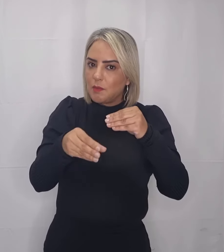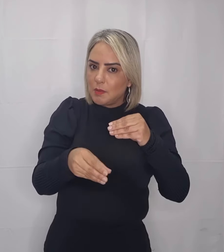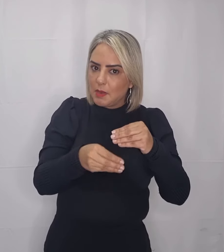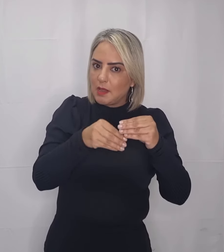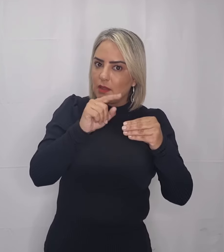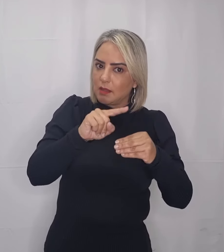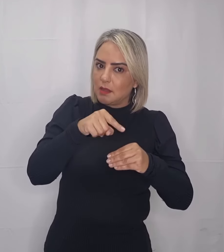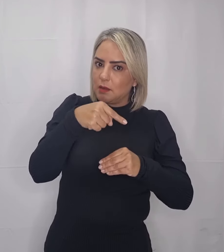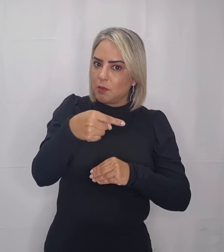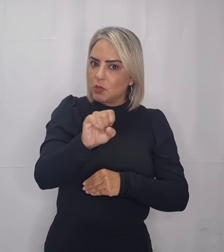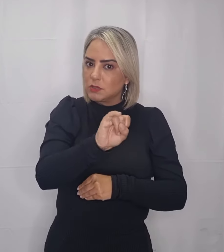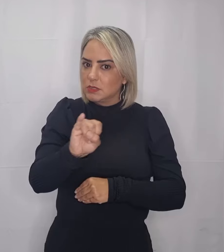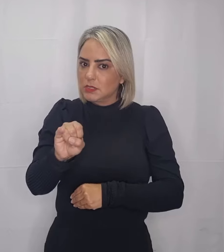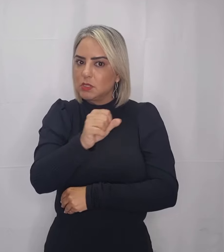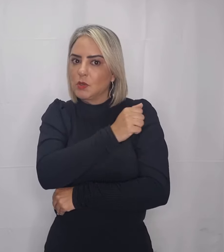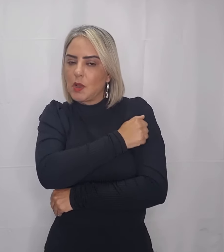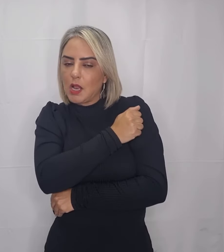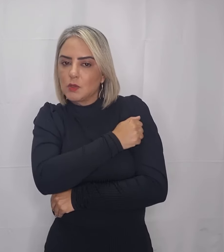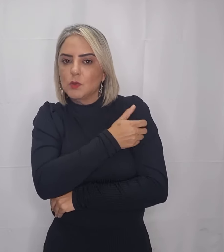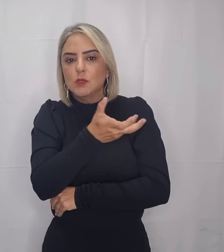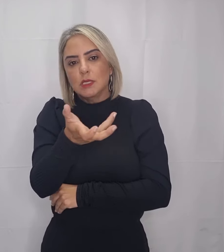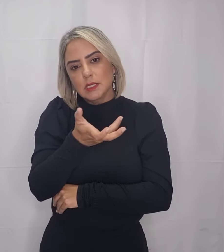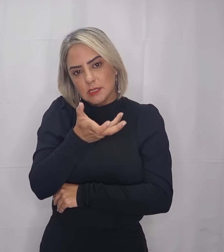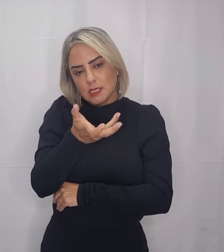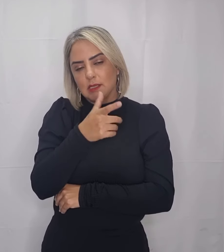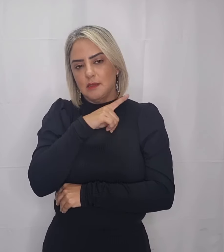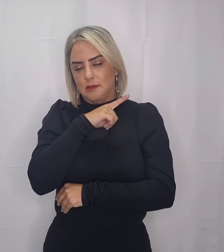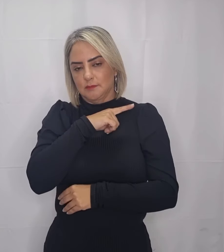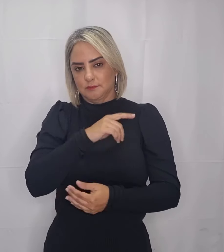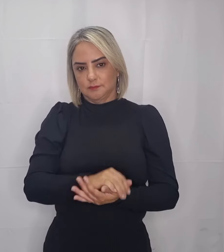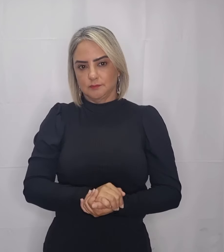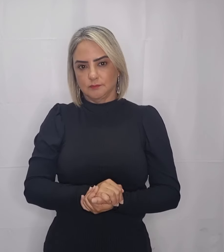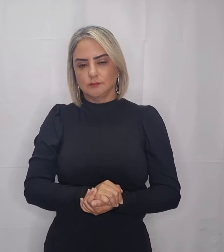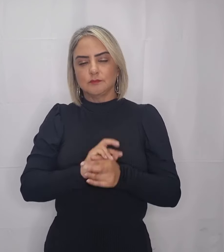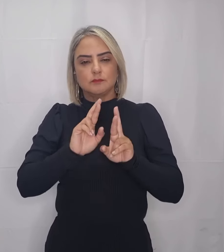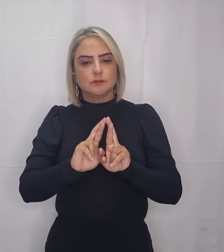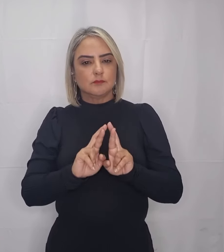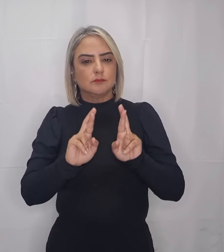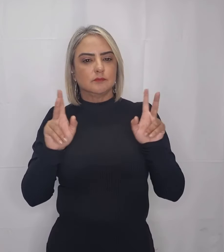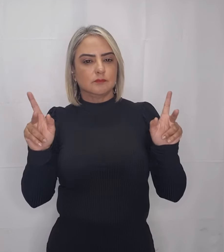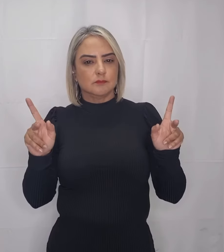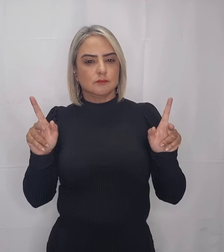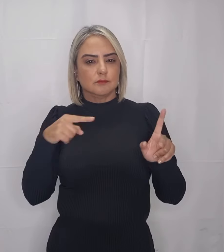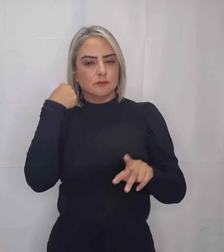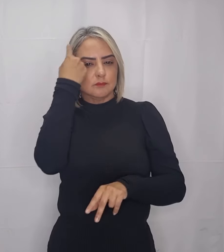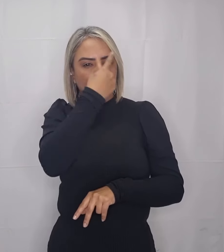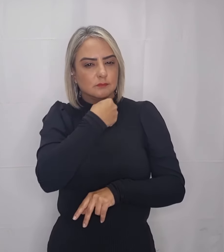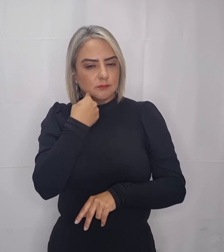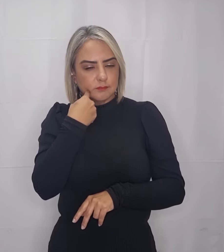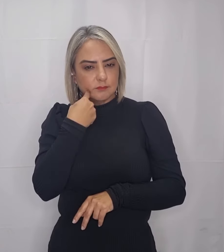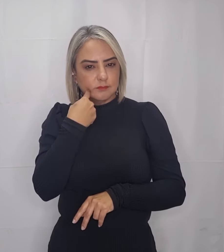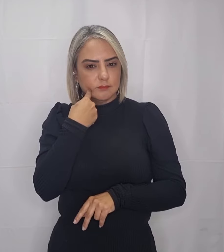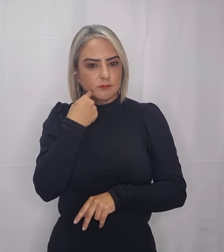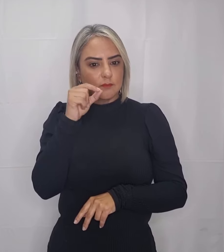o estudante desejar obter. A diferença de carga horária entre o Novo Tec,